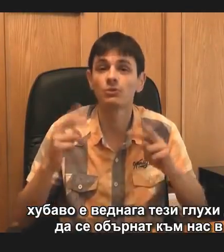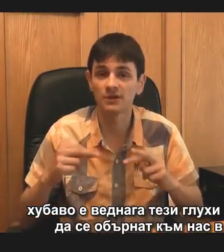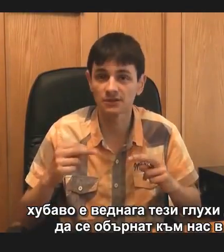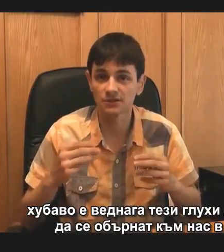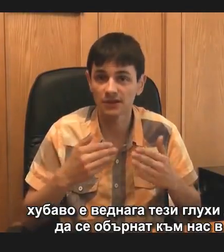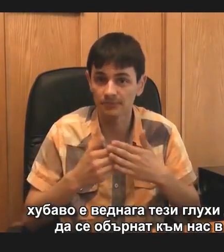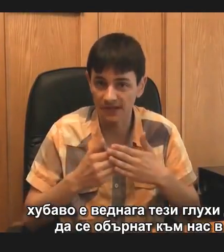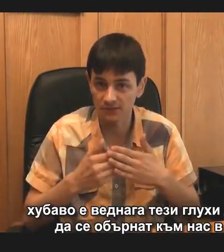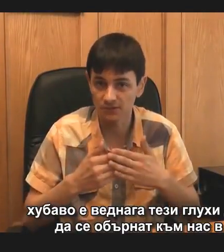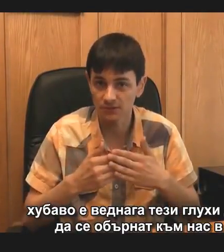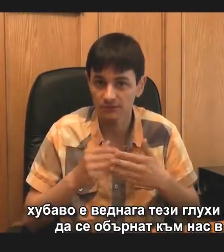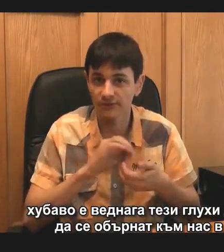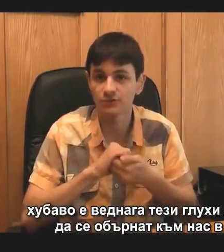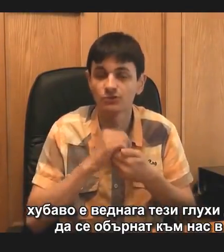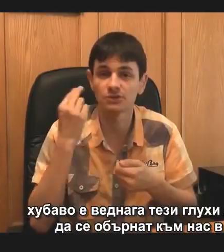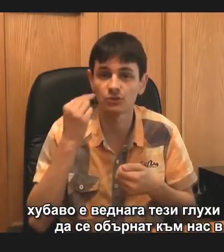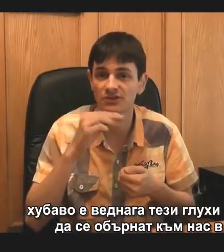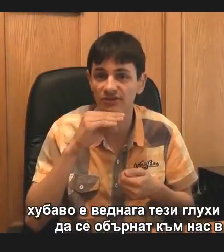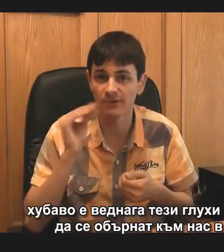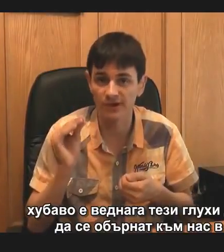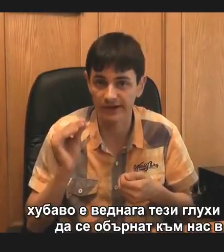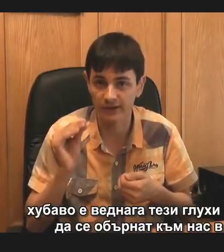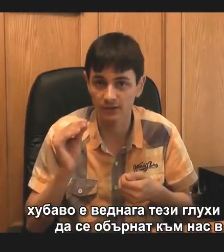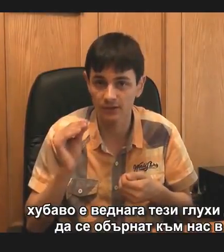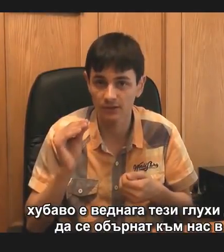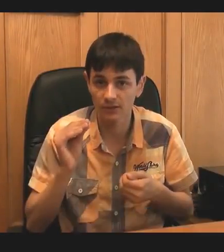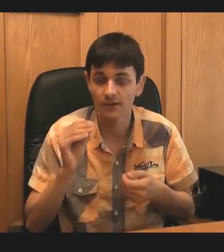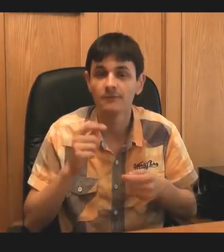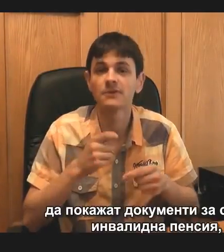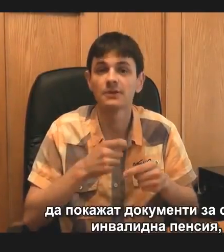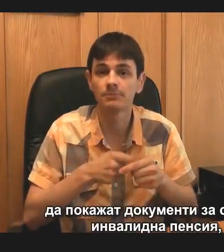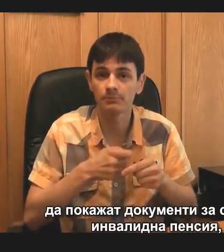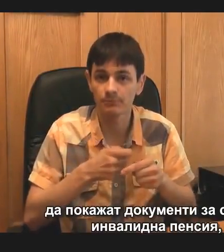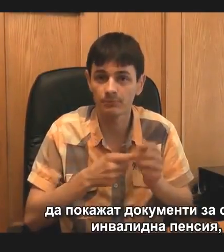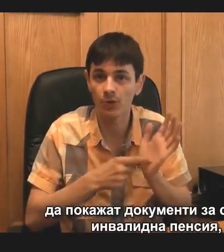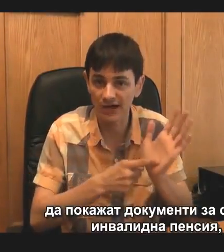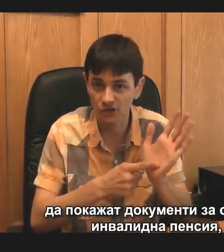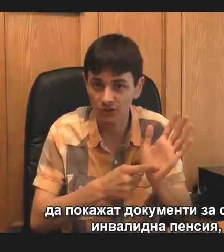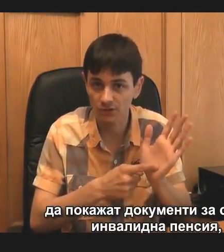се обърнат към нас в Съюза на глухите в България, да покажат